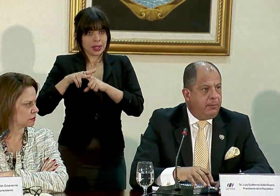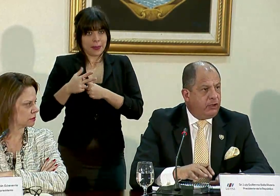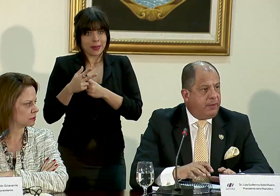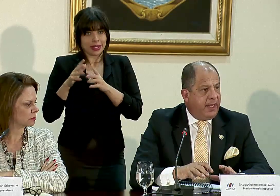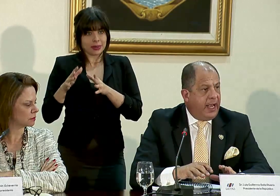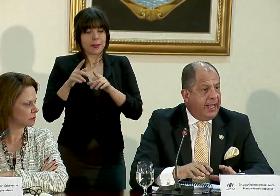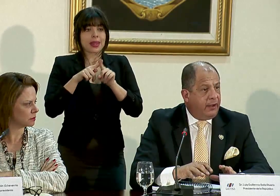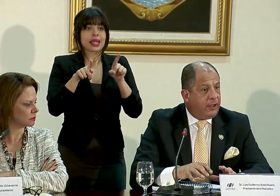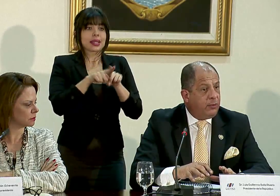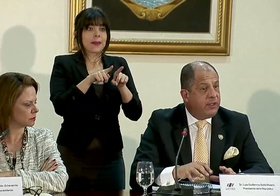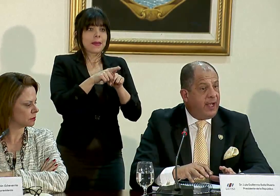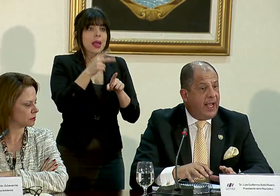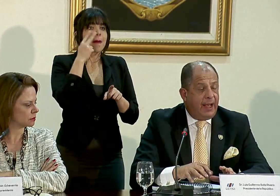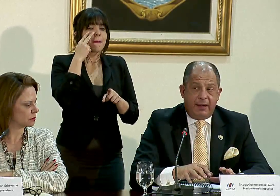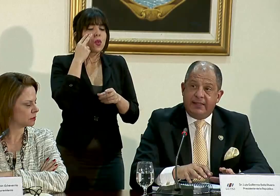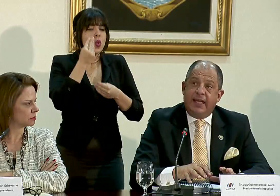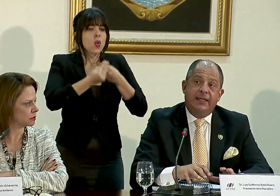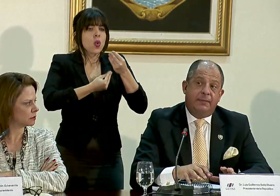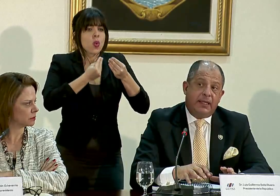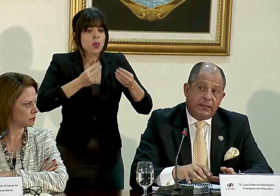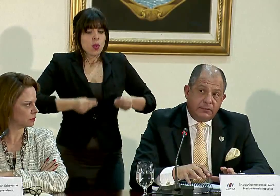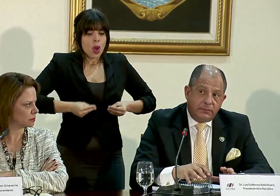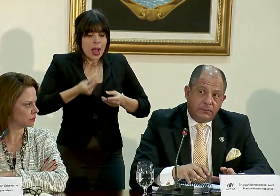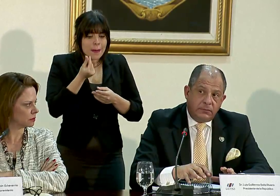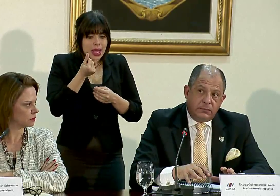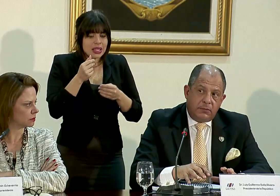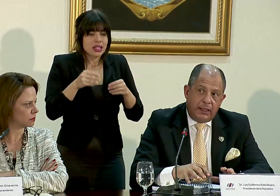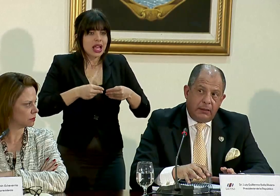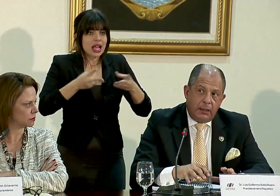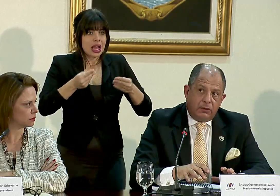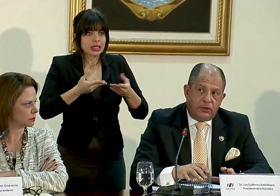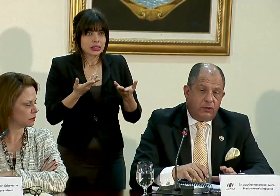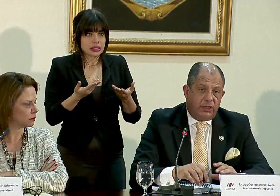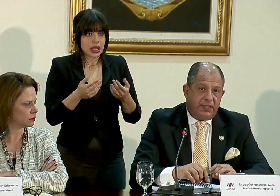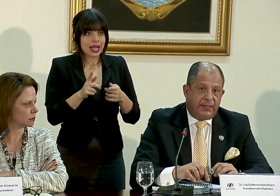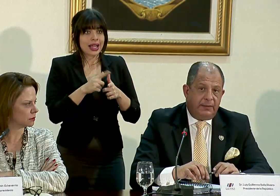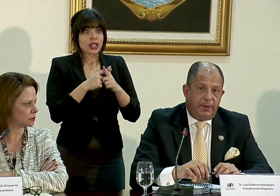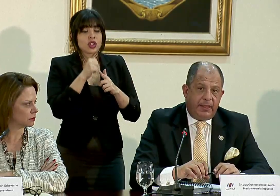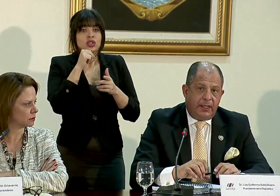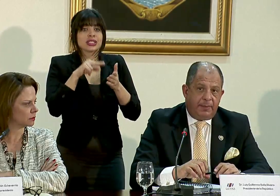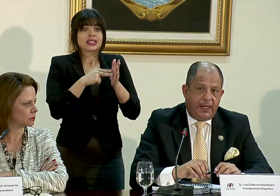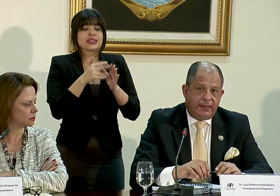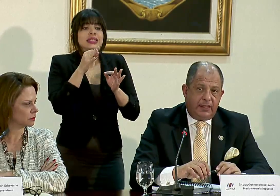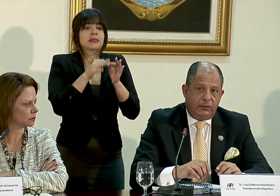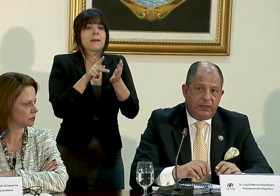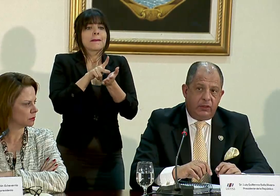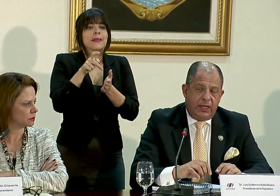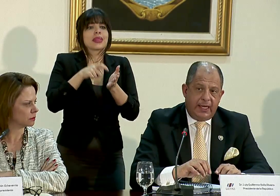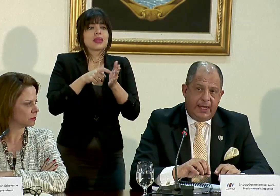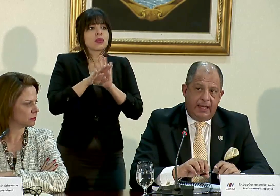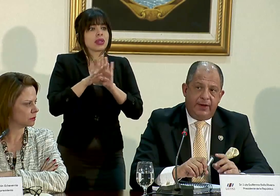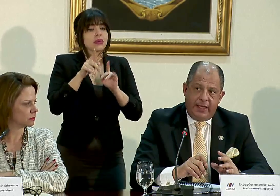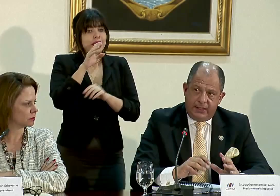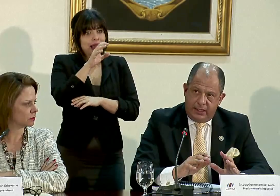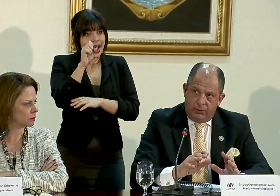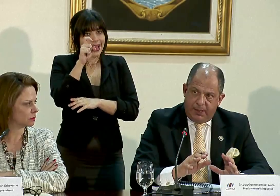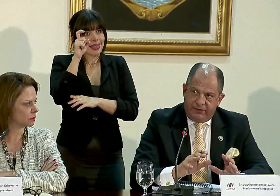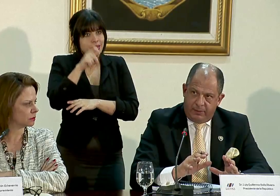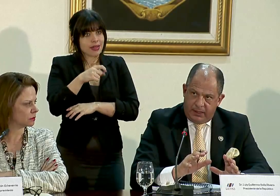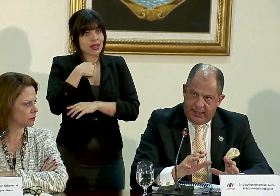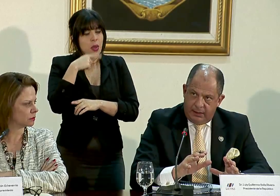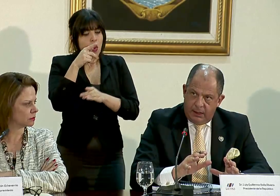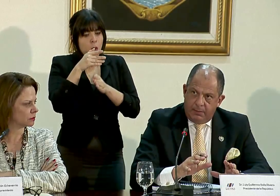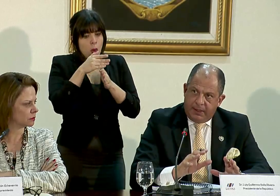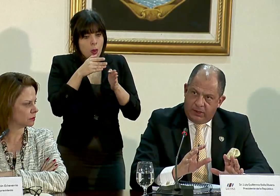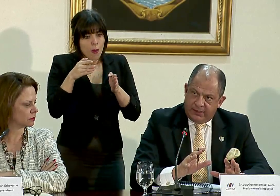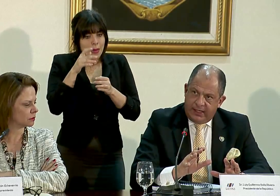pero también hay que ver cómo se va a gastar esa plata entonces no se trata simplemente de pagar esa deuda sino que la caja debería de tener un